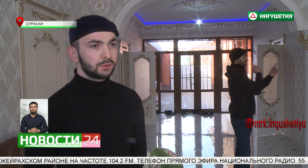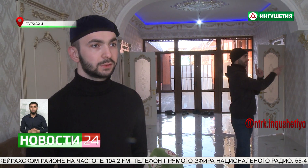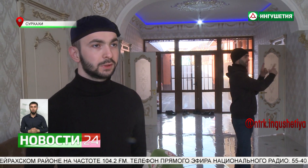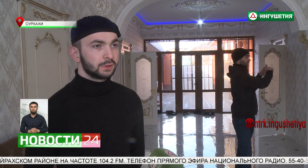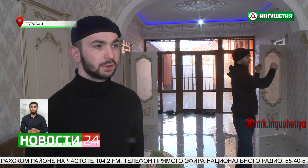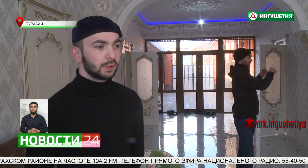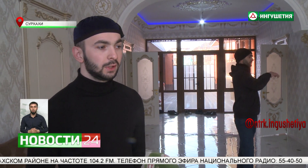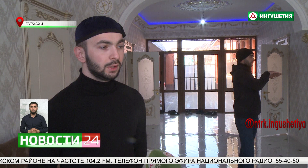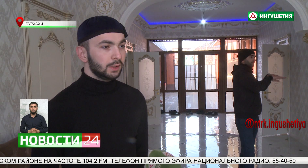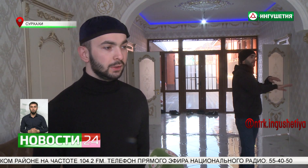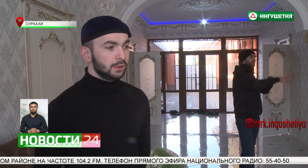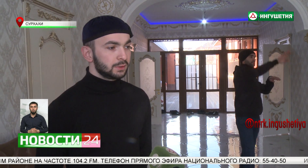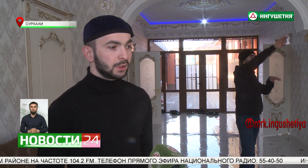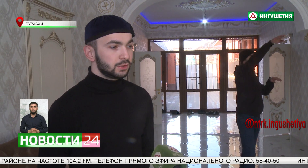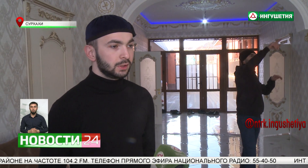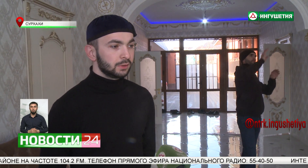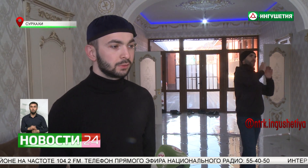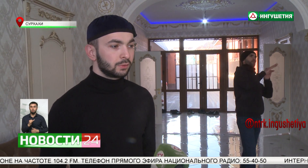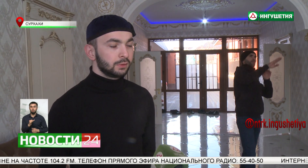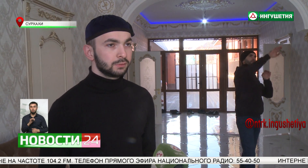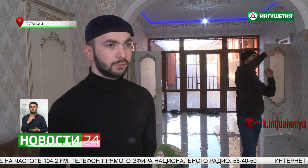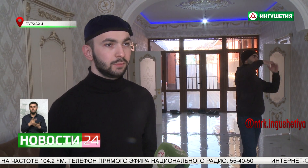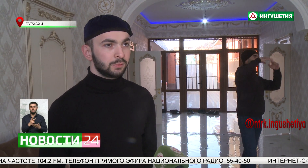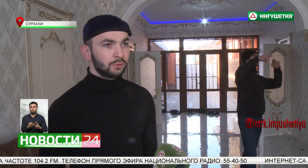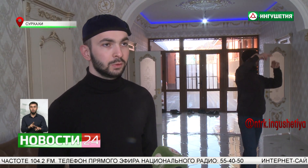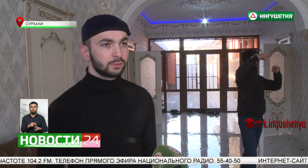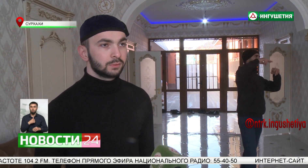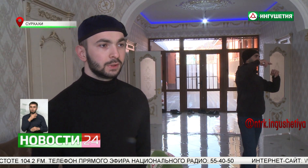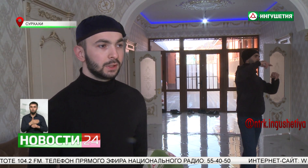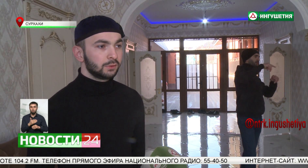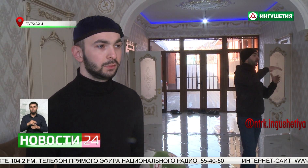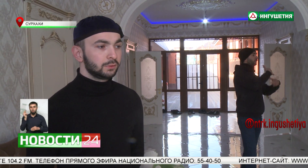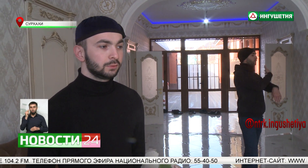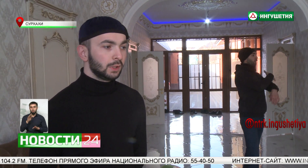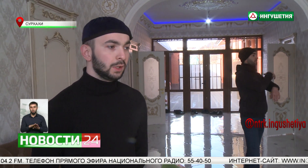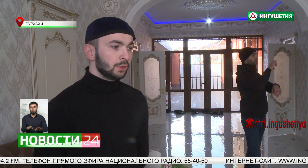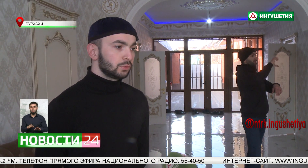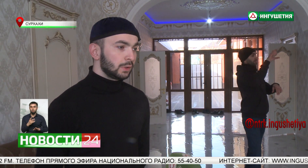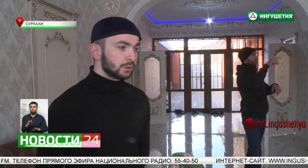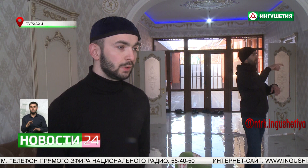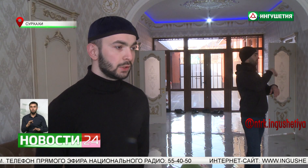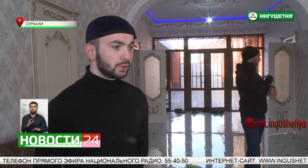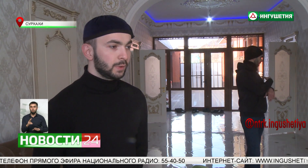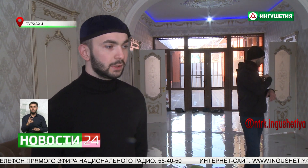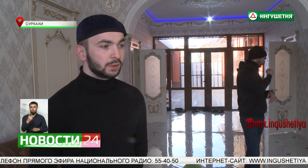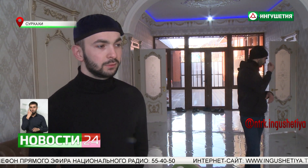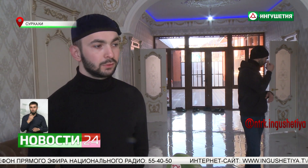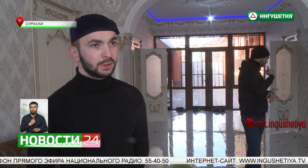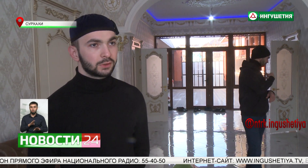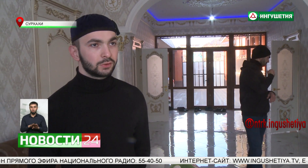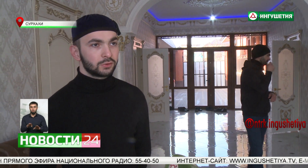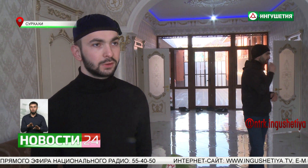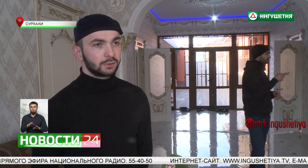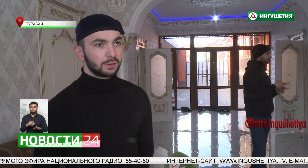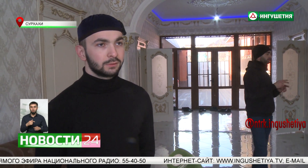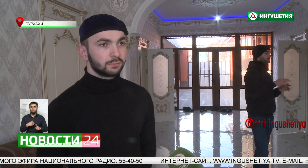нам хайет у Ацингера язык, и цинг хотя со временем да умло, но то хотим я хочу пар, тогда